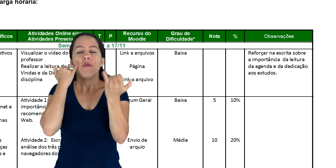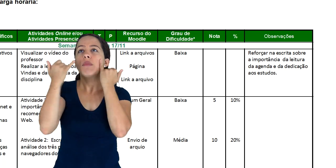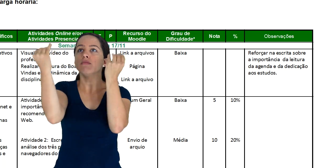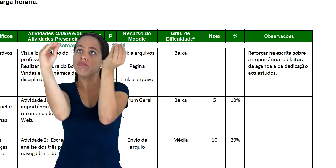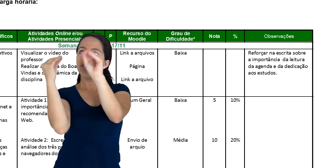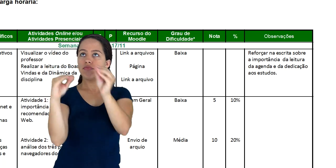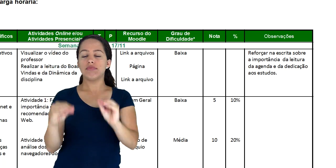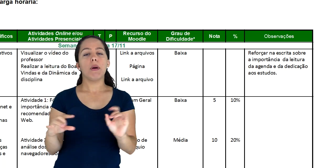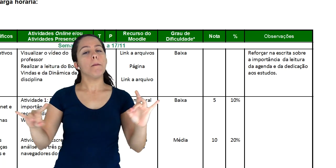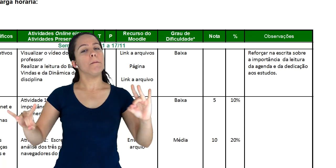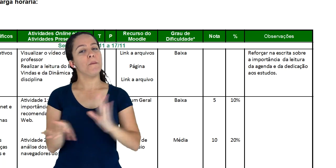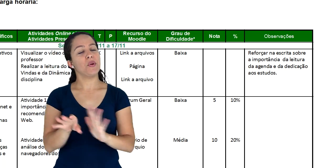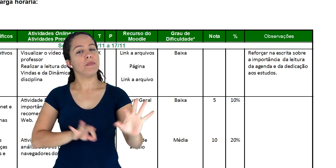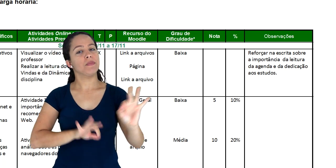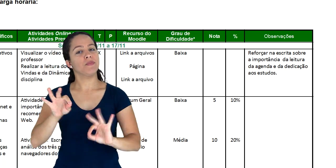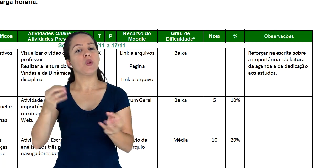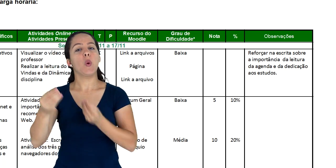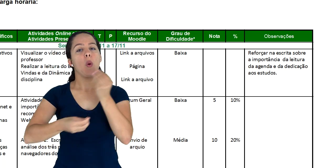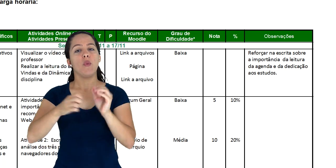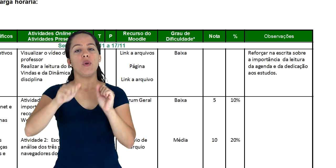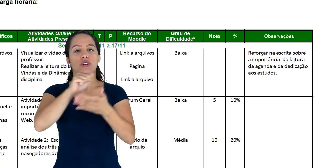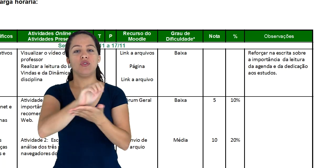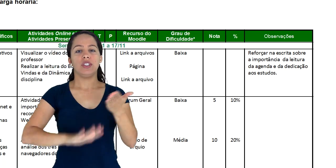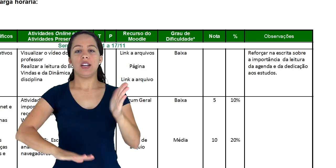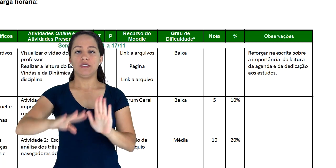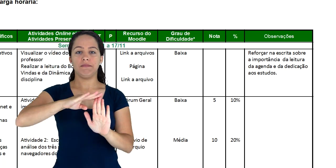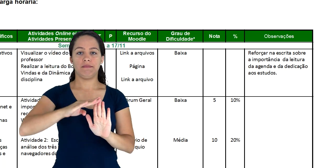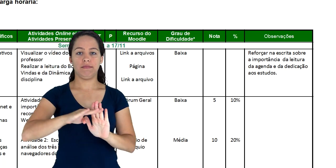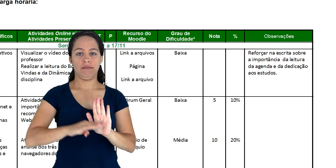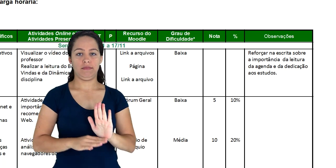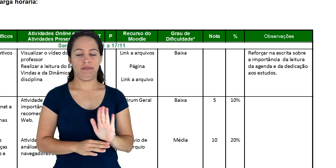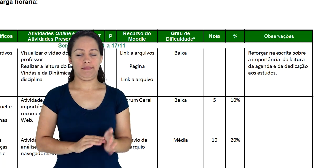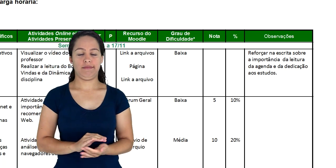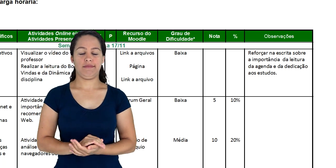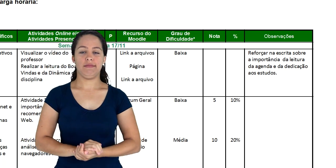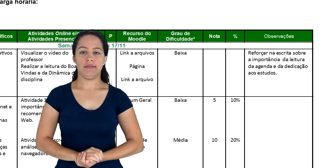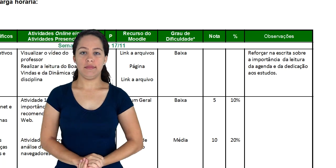concluído a montagem e o planejamento do mapa de atividades.